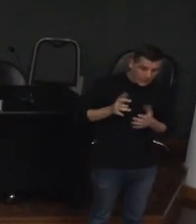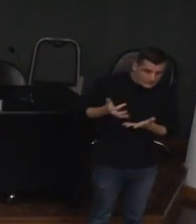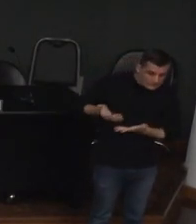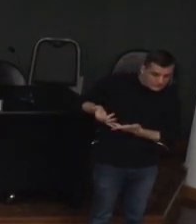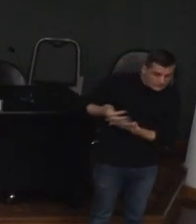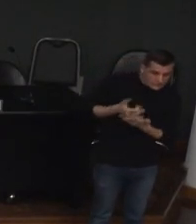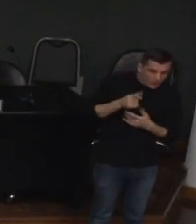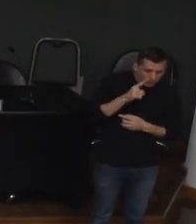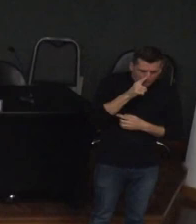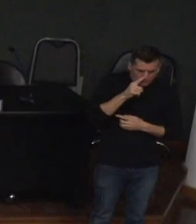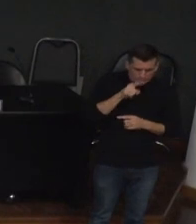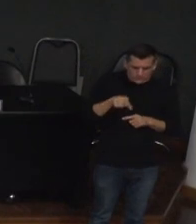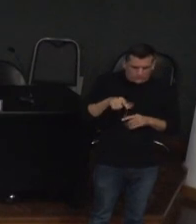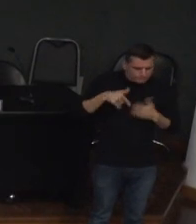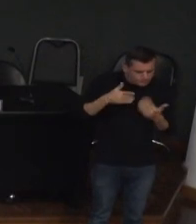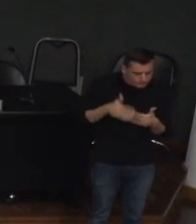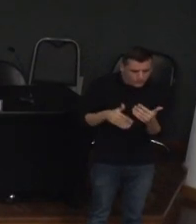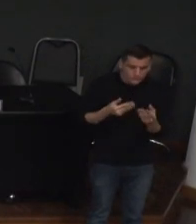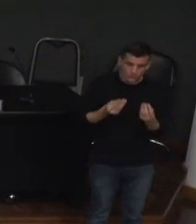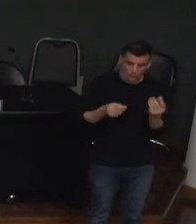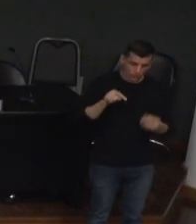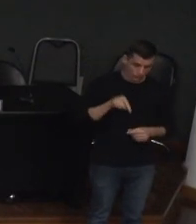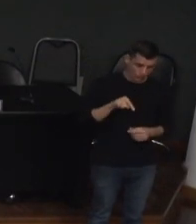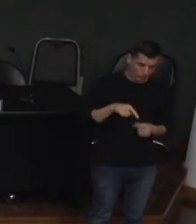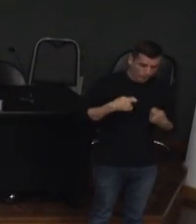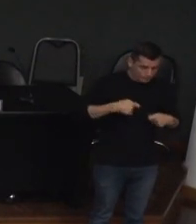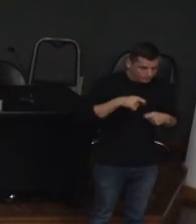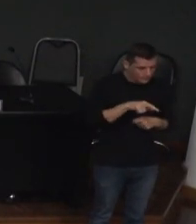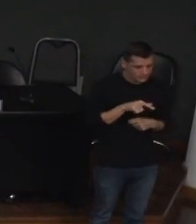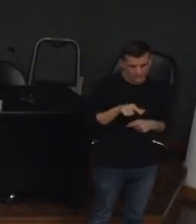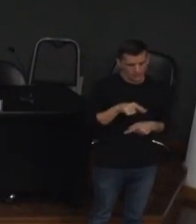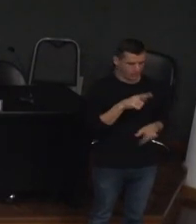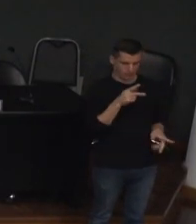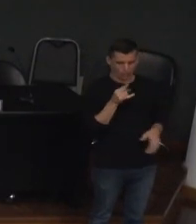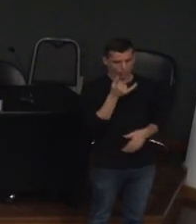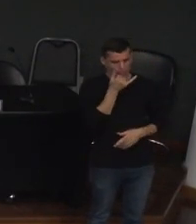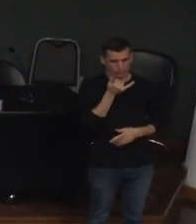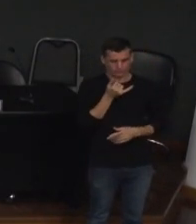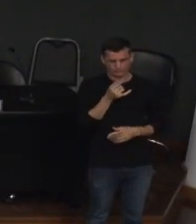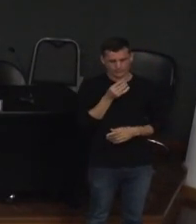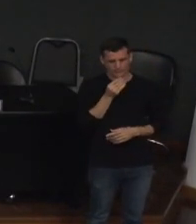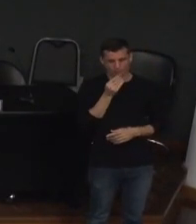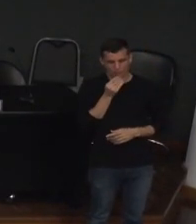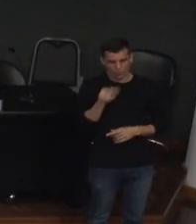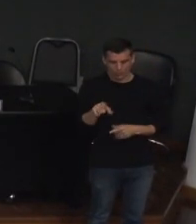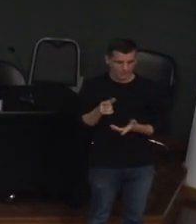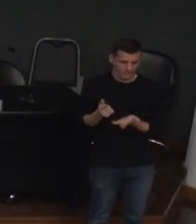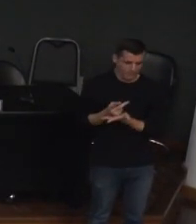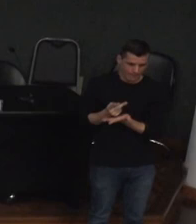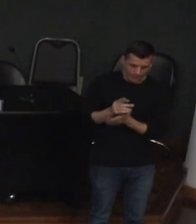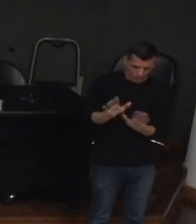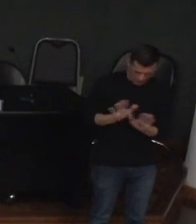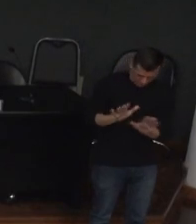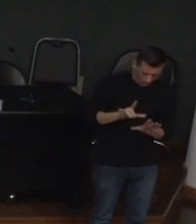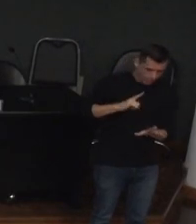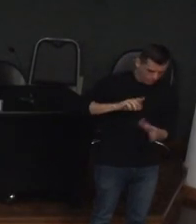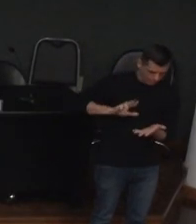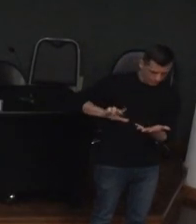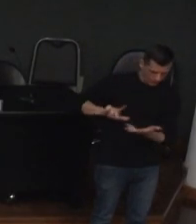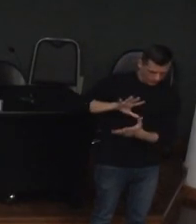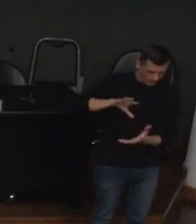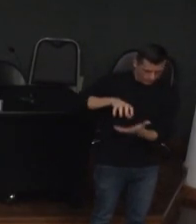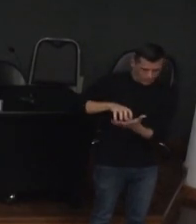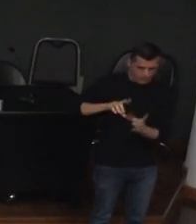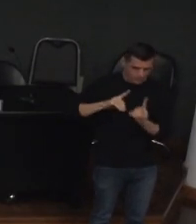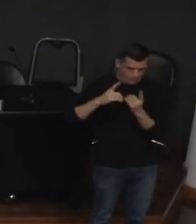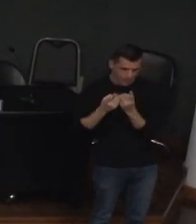àquele processo que passa por vários departamentos, não está errado, porque vocês são vários departamentos, mas escolha um desses, isso, e depois